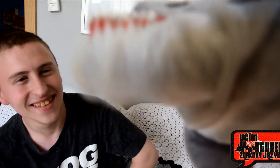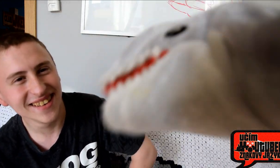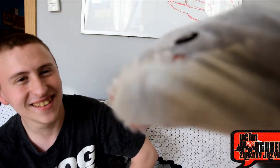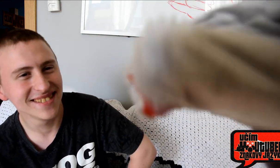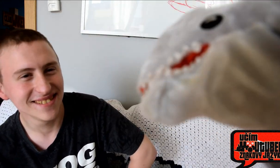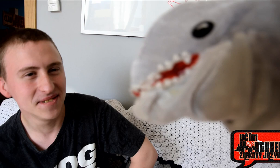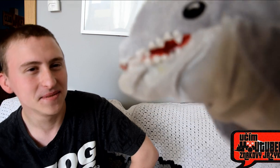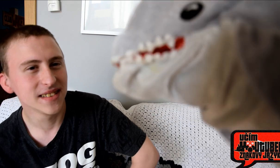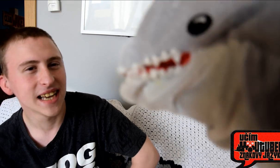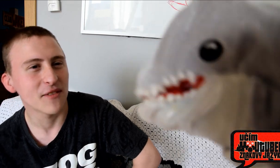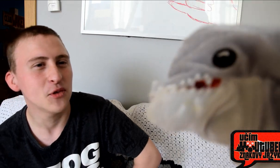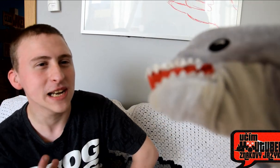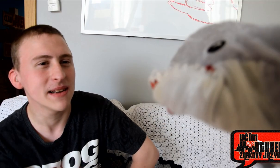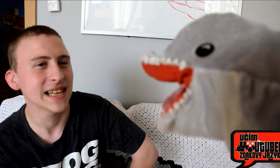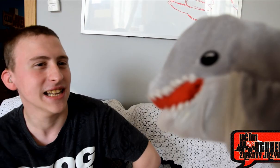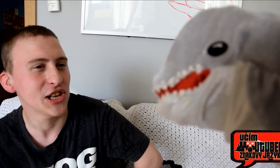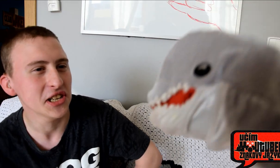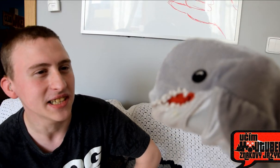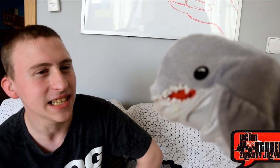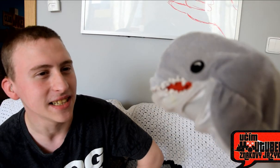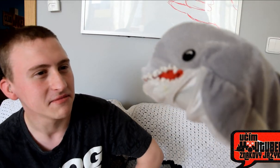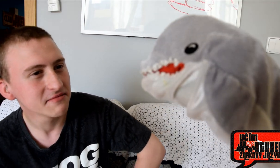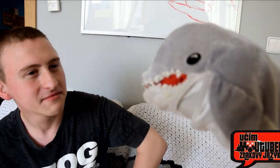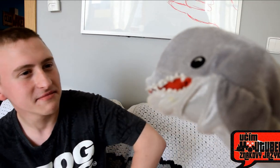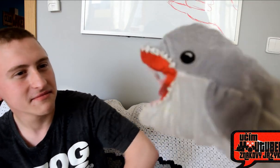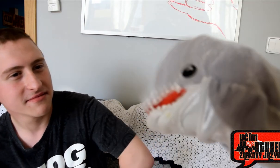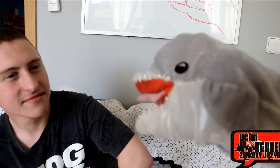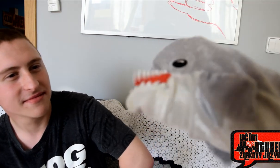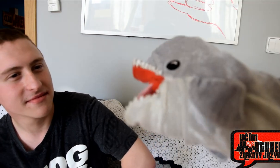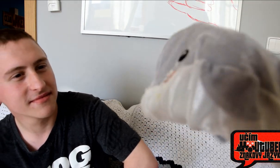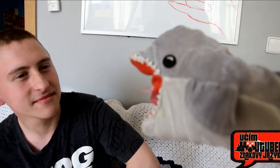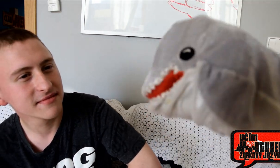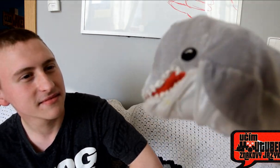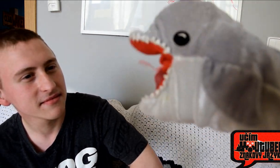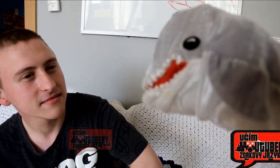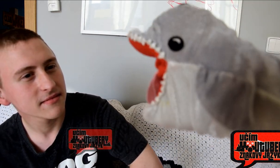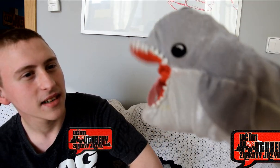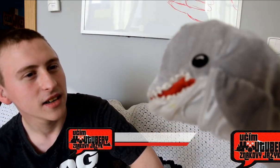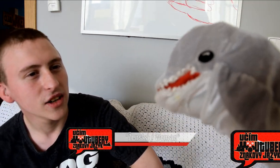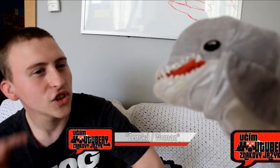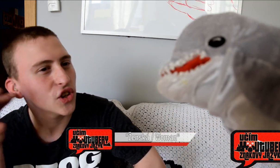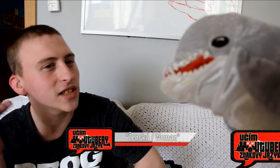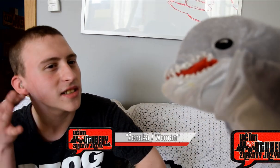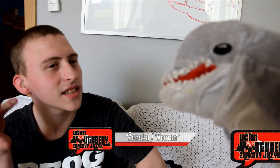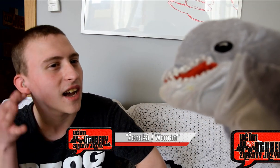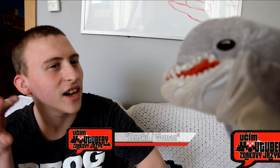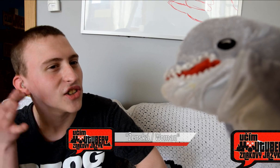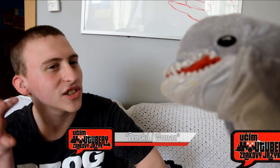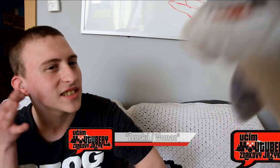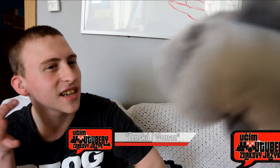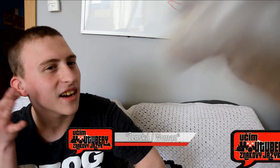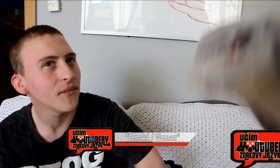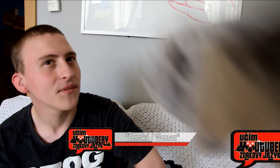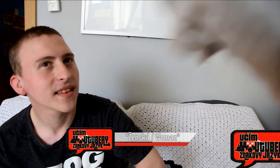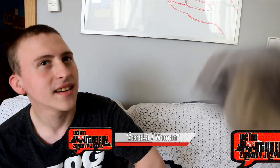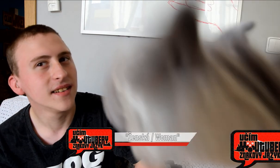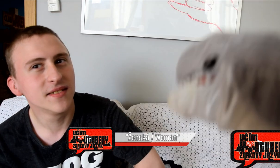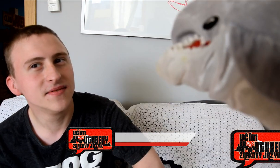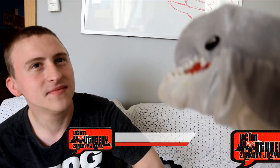A furt nemyslí na ty ženský. Jak se řekne ženská? ženská, ženská.